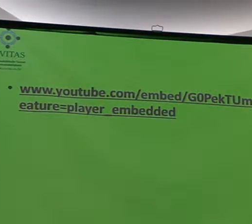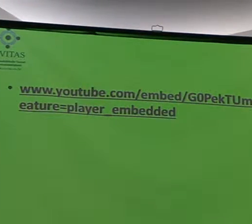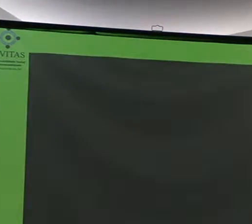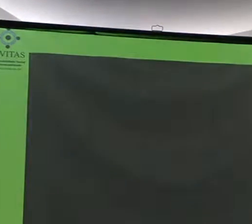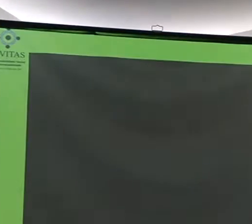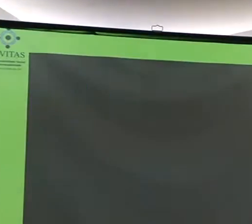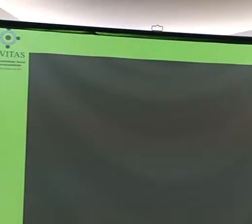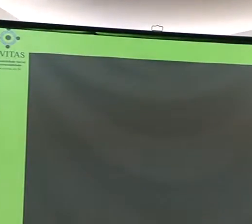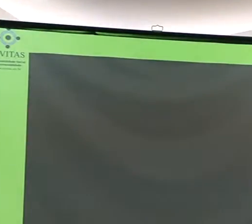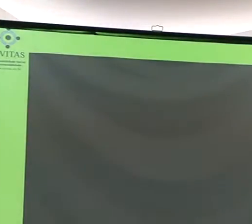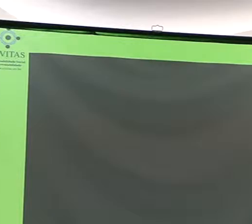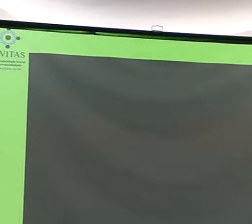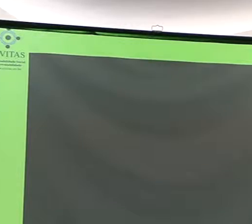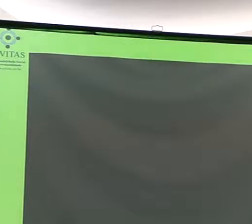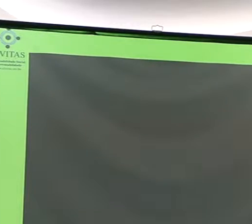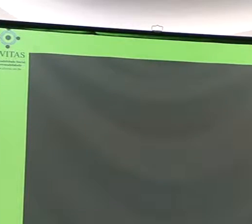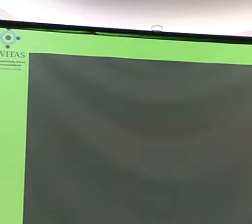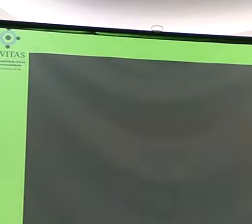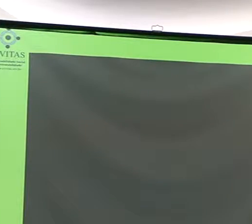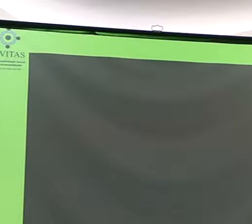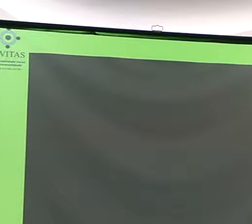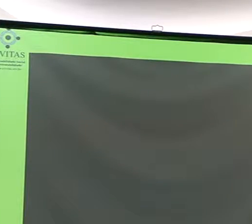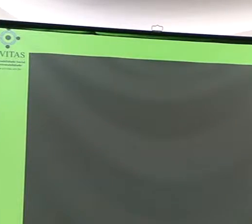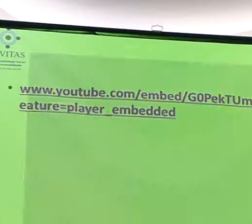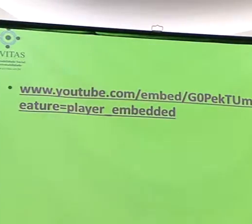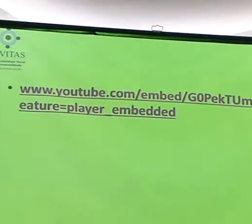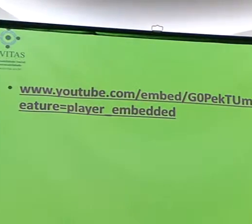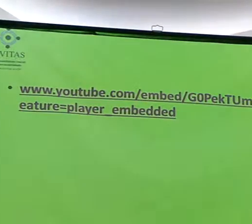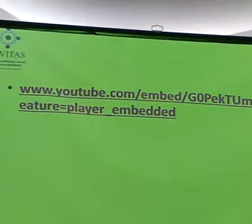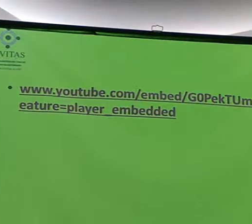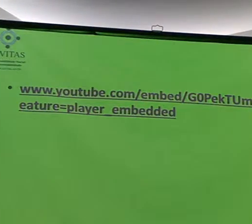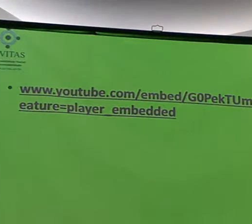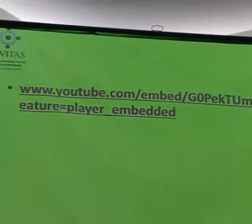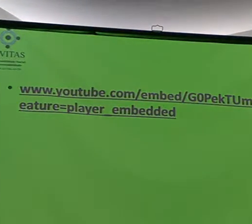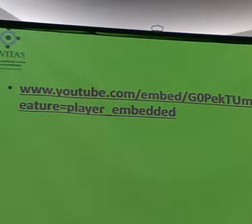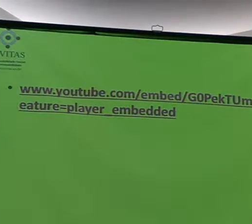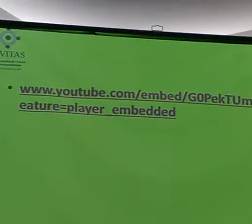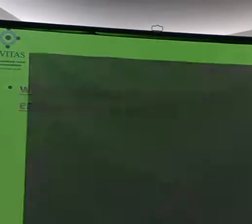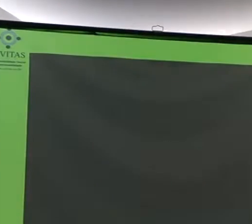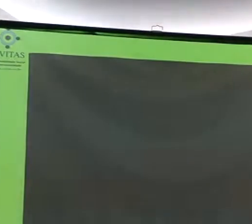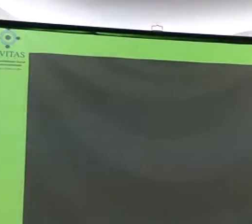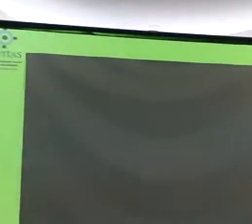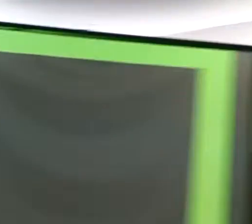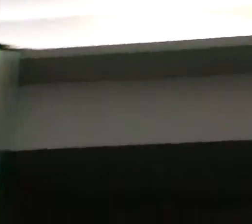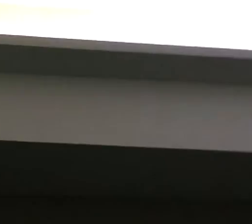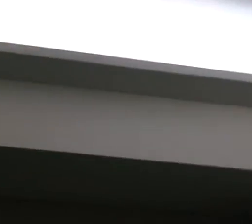a gente chegue num momento a uma situação dessa. E tem que conviver, ok?